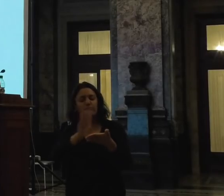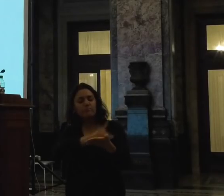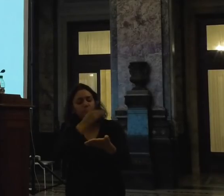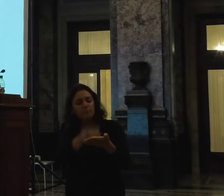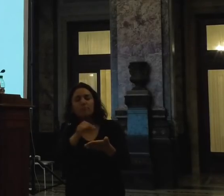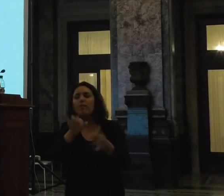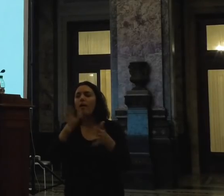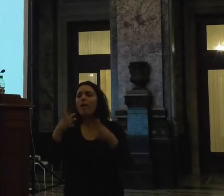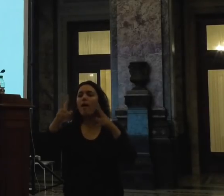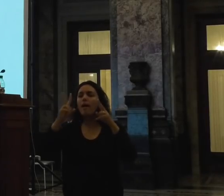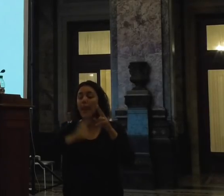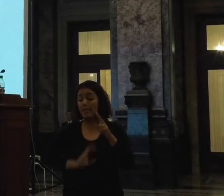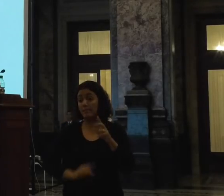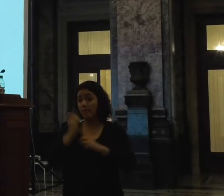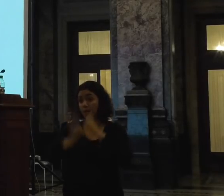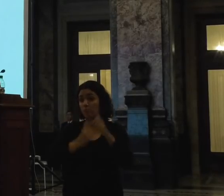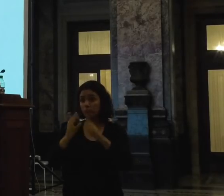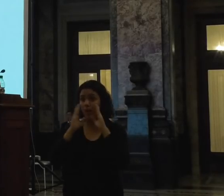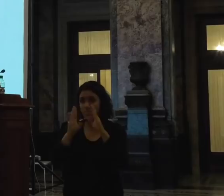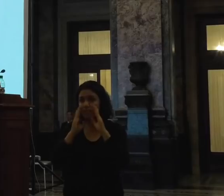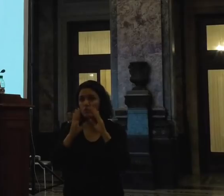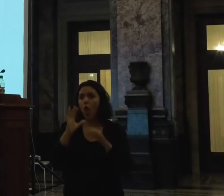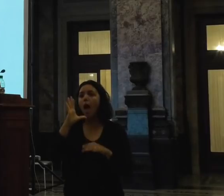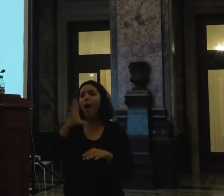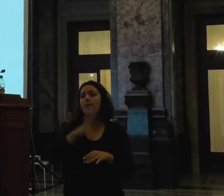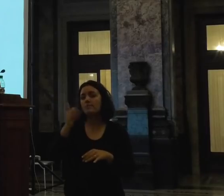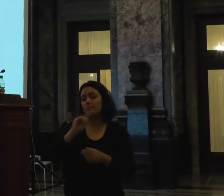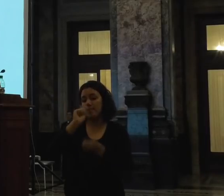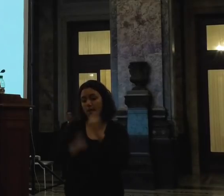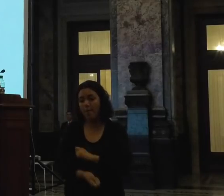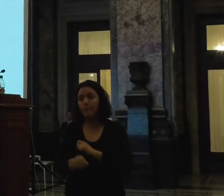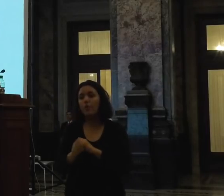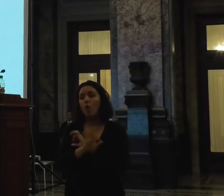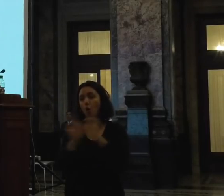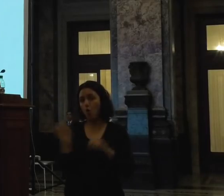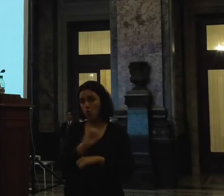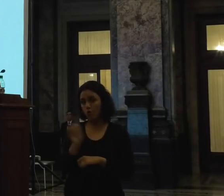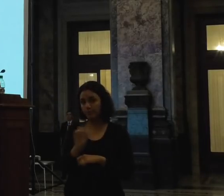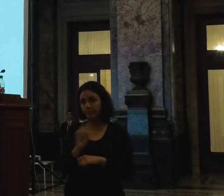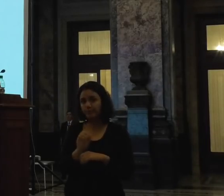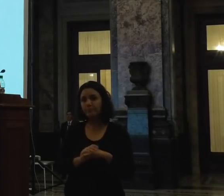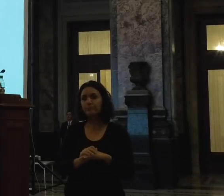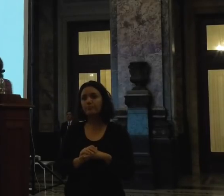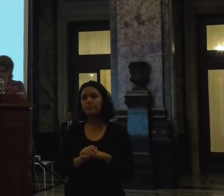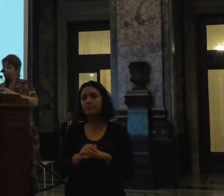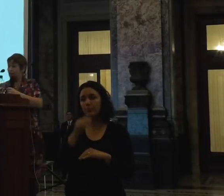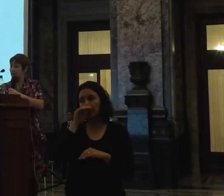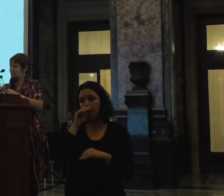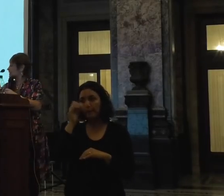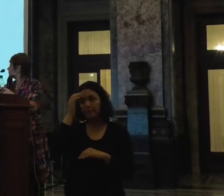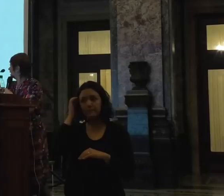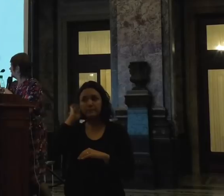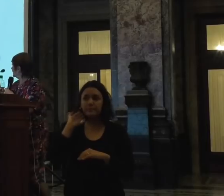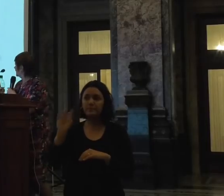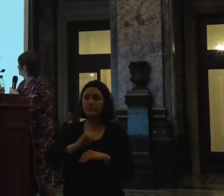aspectos de la atención pueden estar alterados con estas personas y qué aspectos de la atención pueden estar intactos.